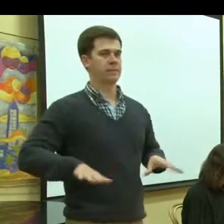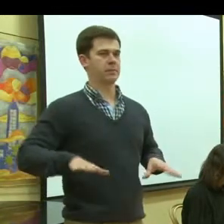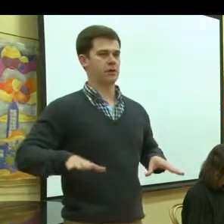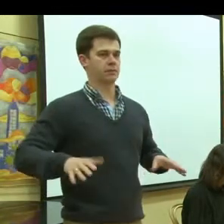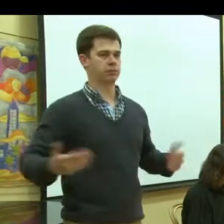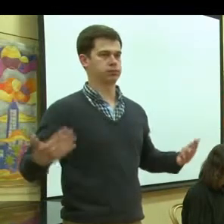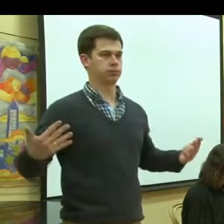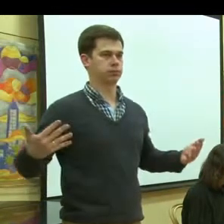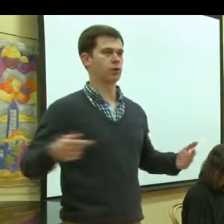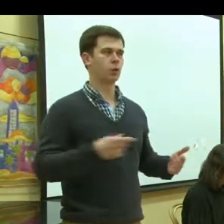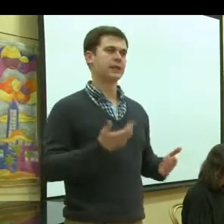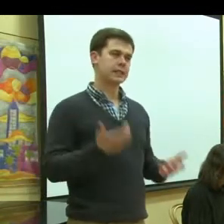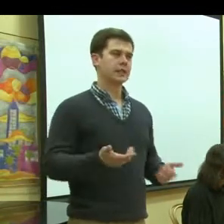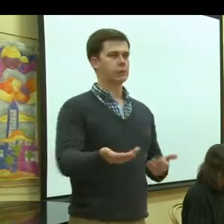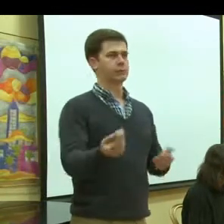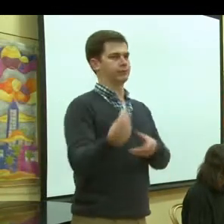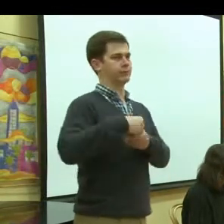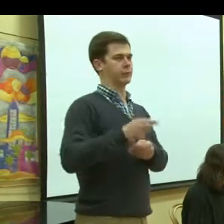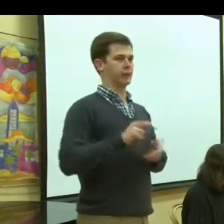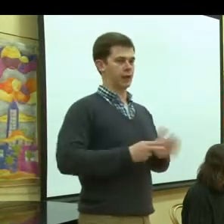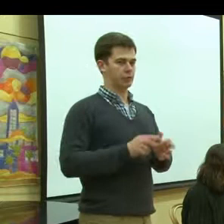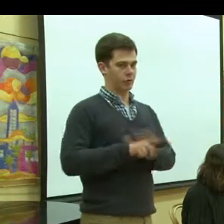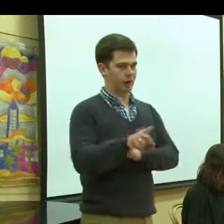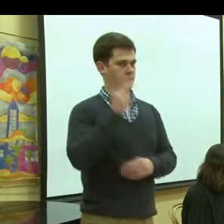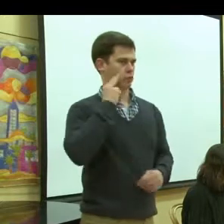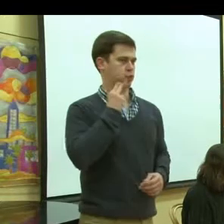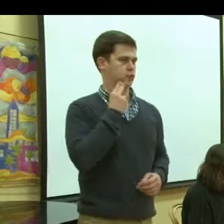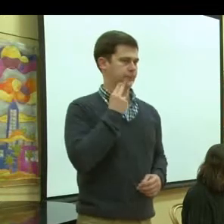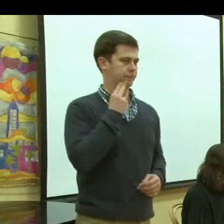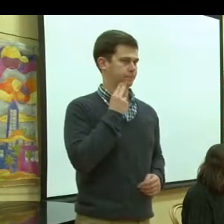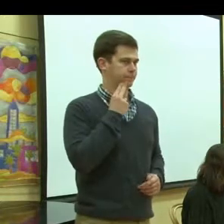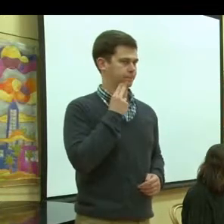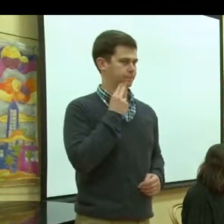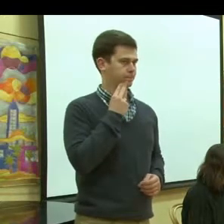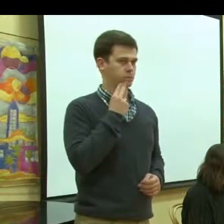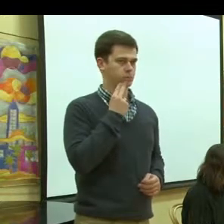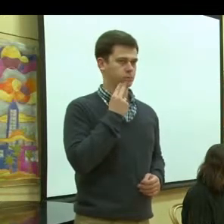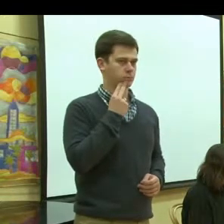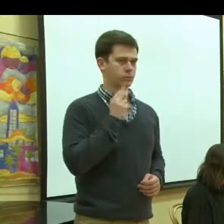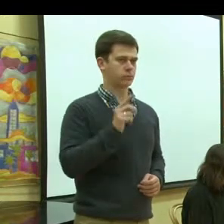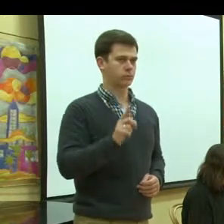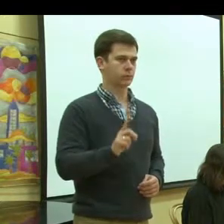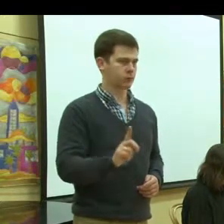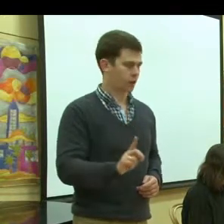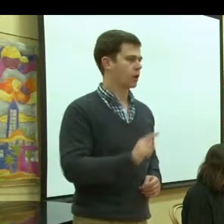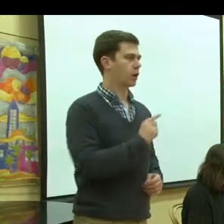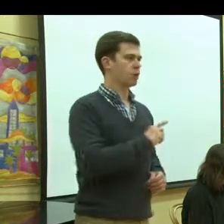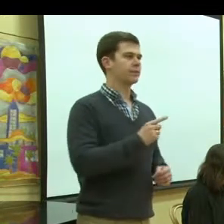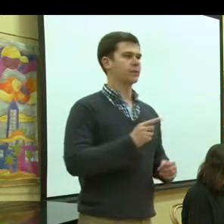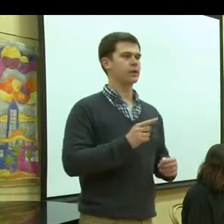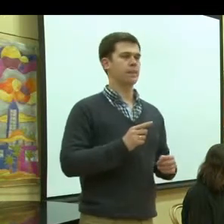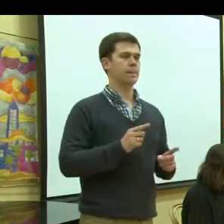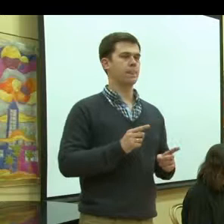tam popańczyć. Por eso, si tú quieres que veamos alguna vez, więc na przykład,